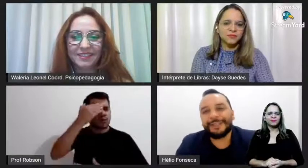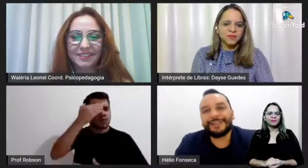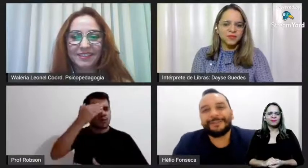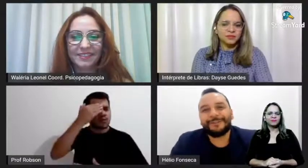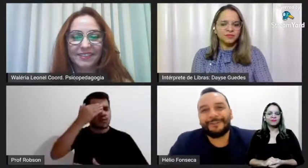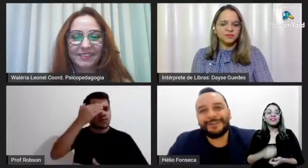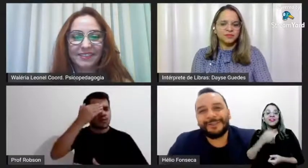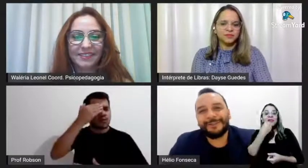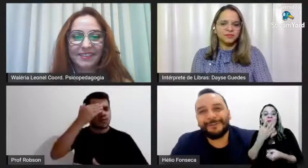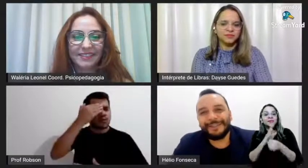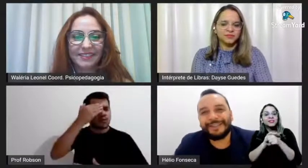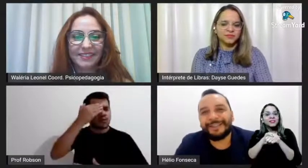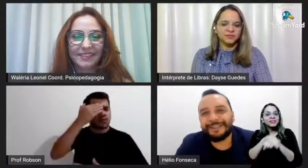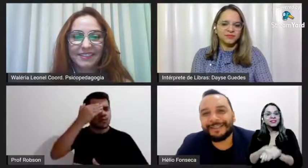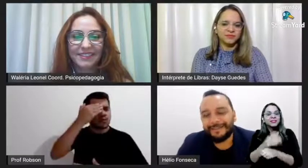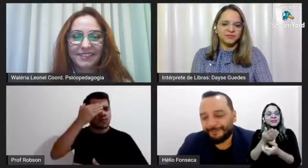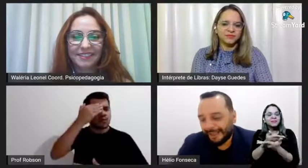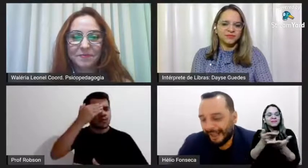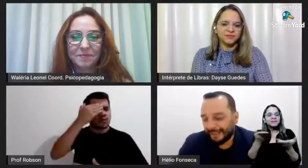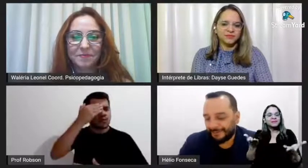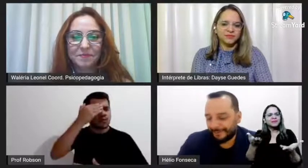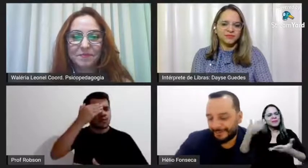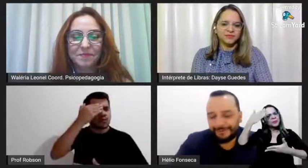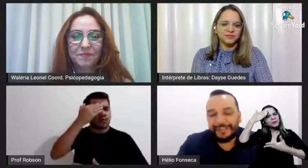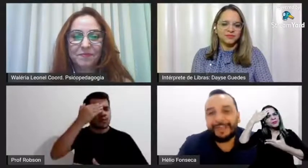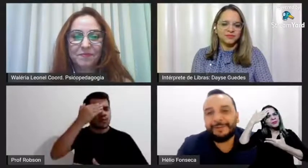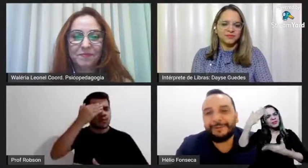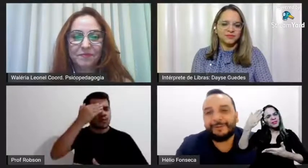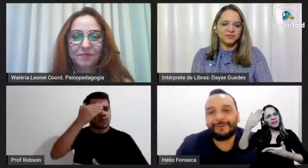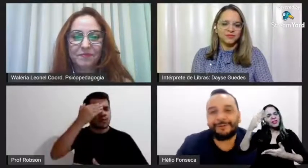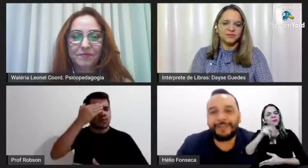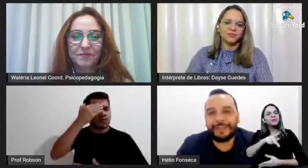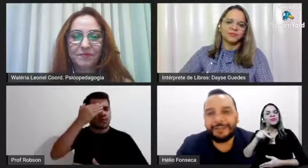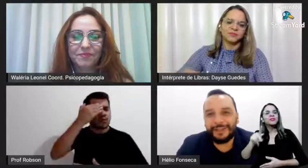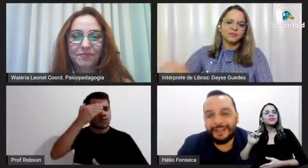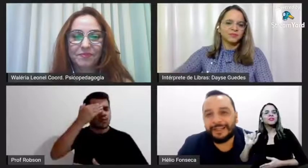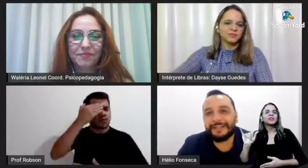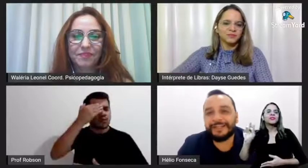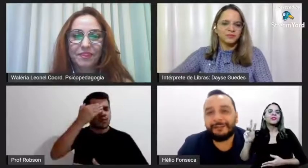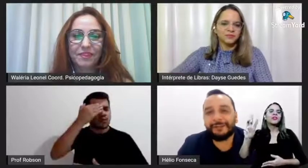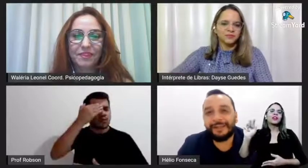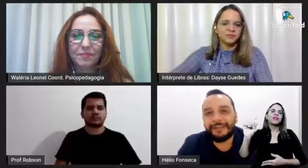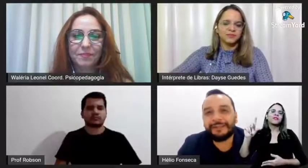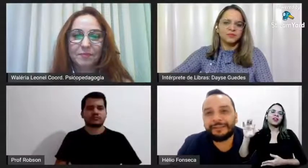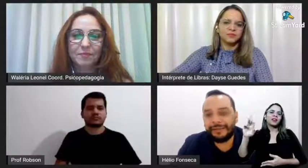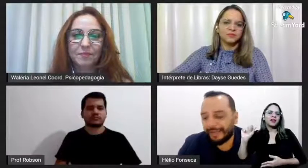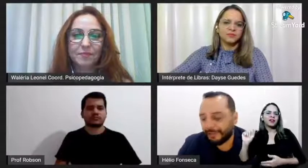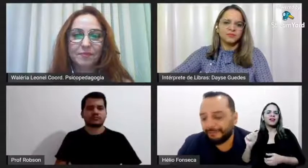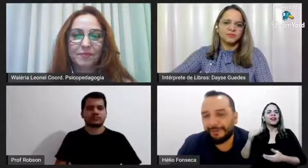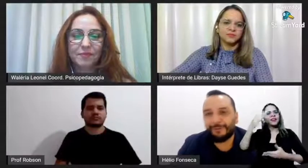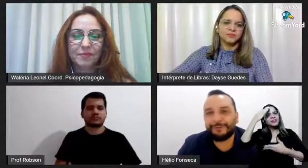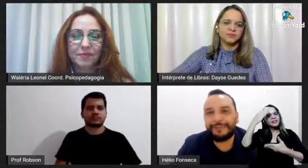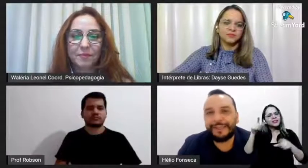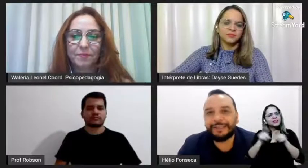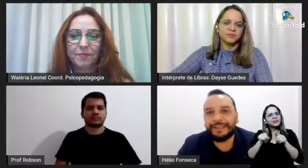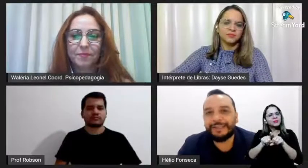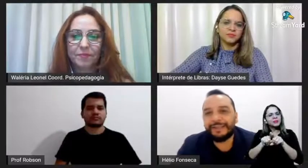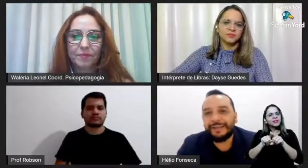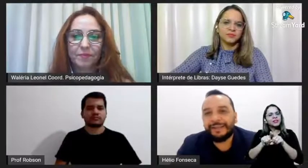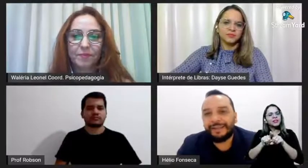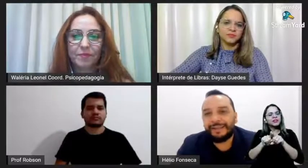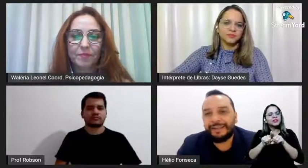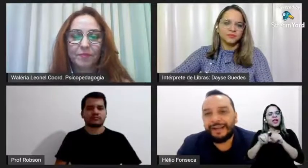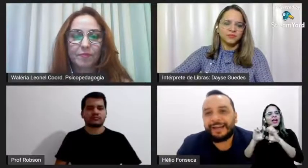Boa noite a todos e todas. Obrigado, professora Valéria, pelo convite. Quero agradecer ao NIR também pelo